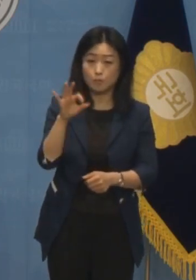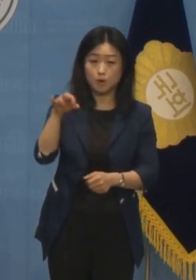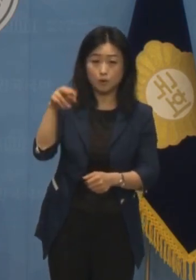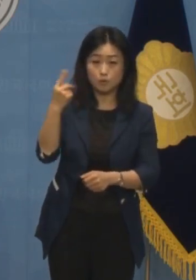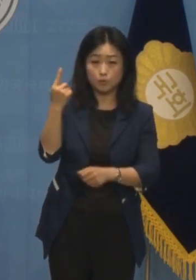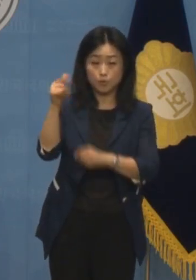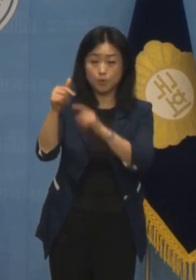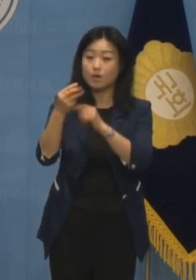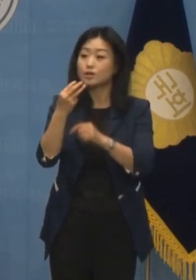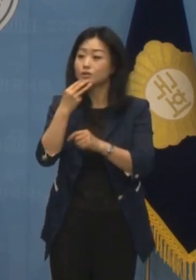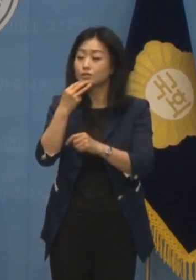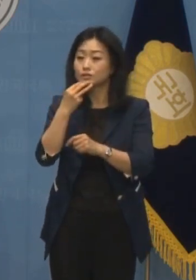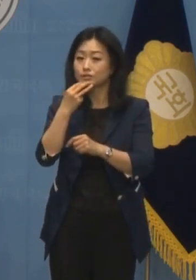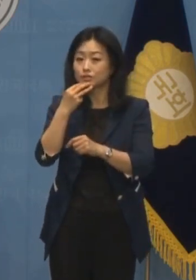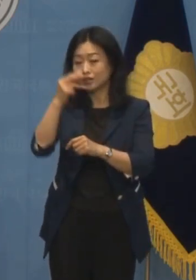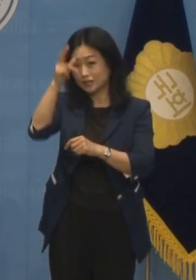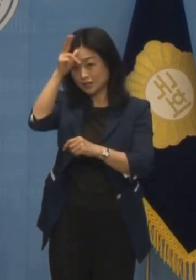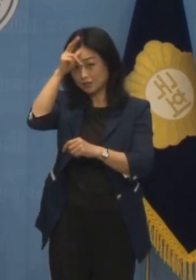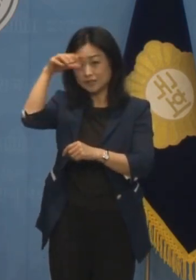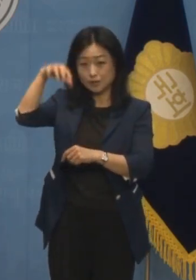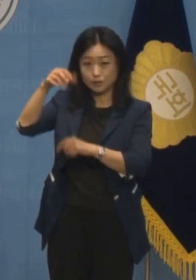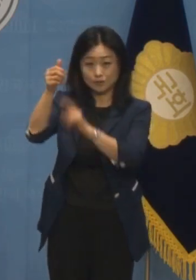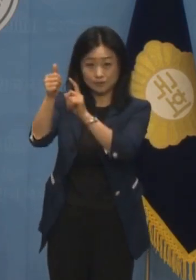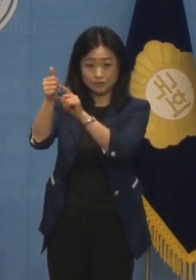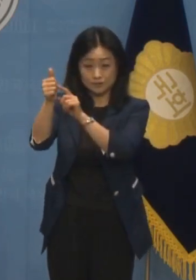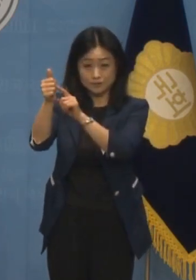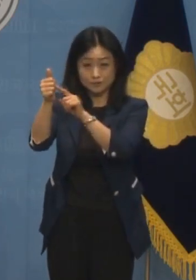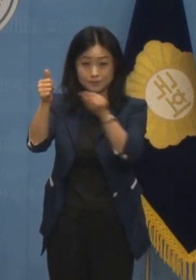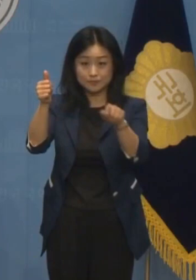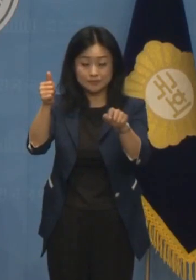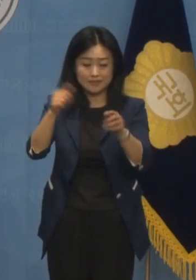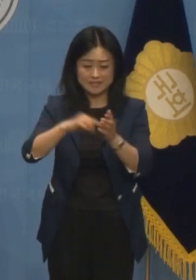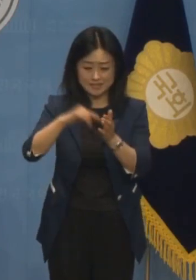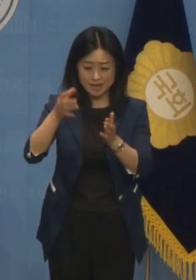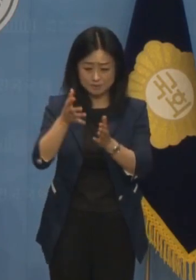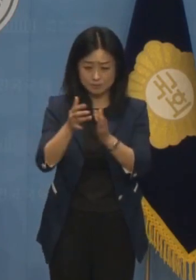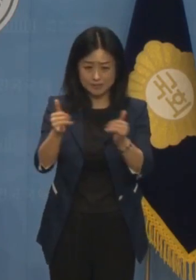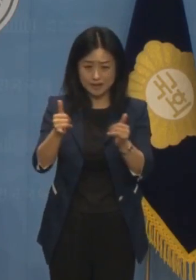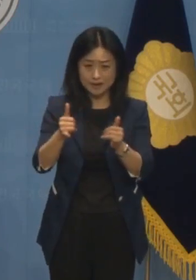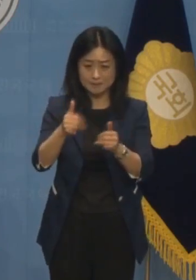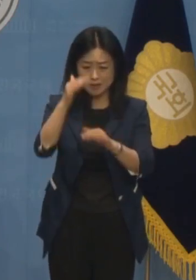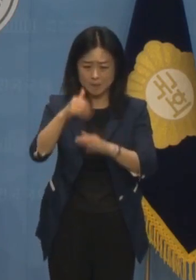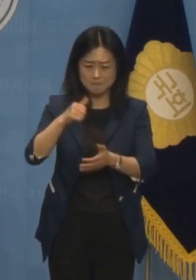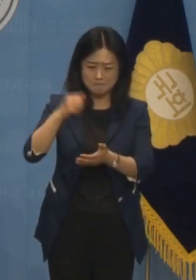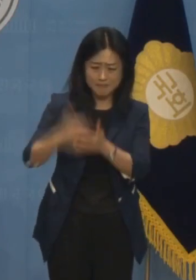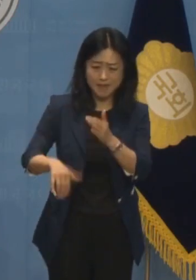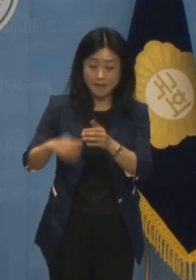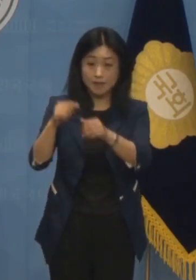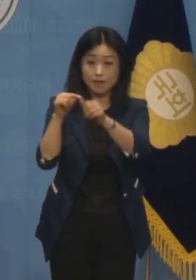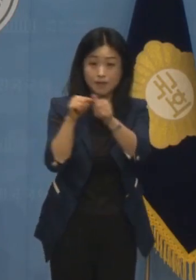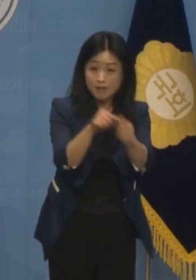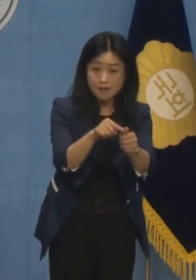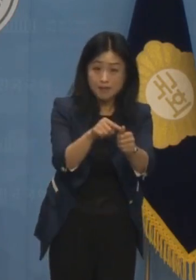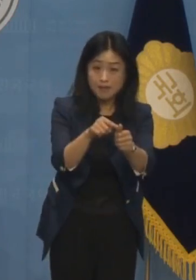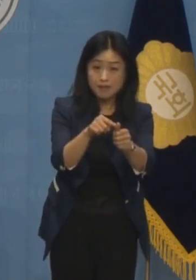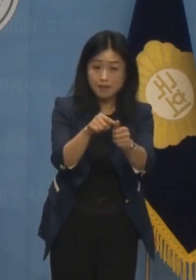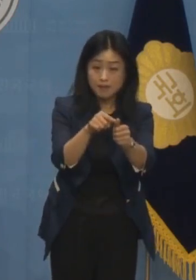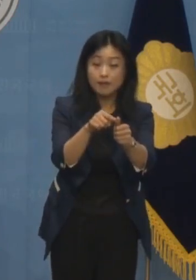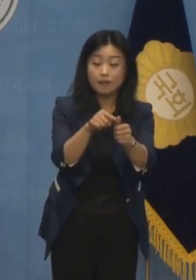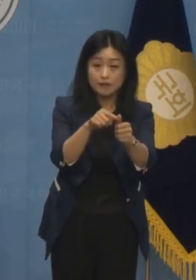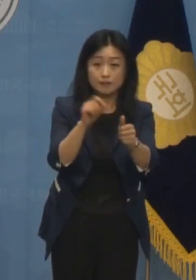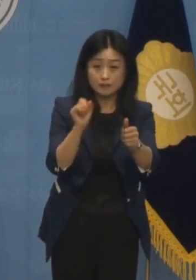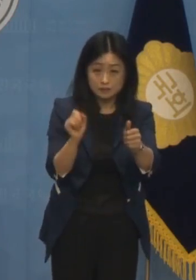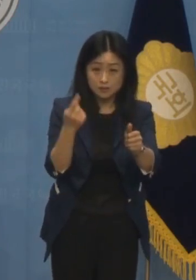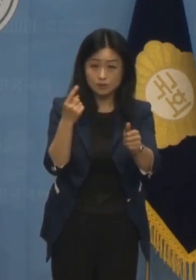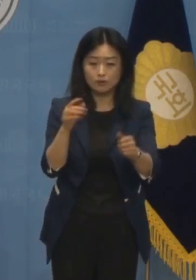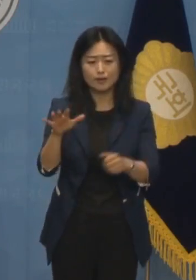서울청 경무관이 직원 연 내용 삭제를 요구했다는 것입니다 서울청은 이와 관련하여